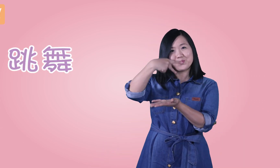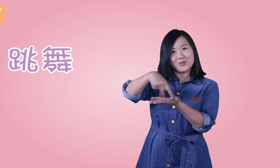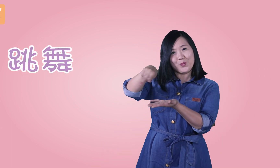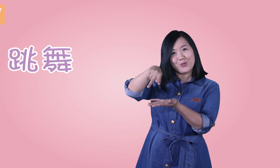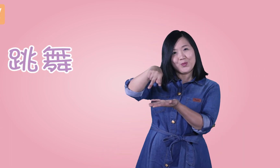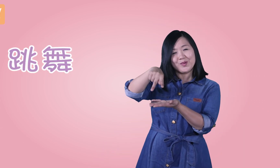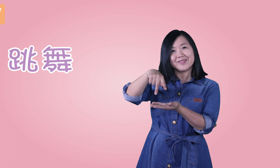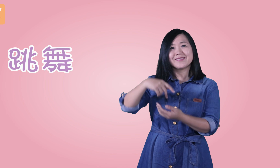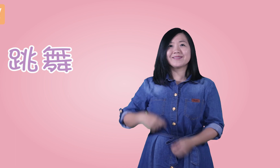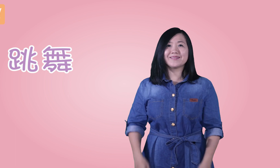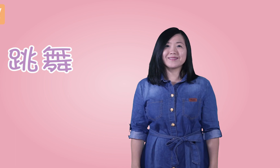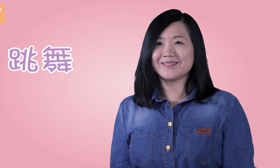跳舞，